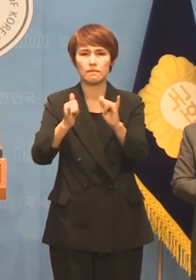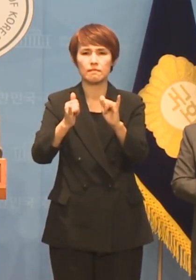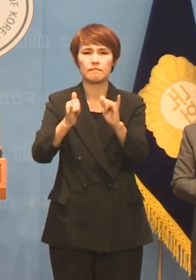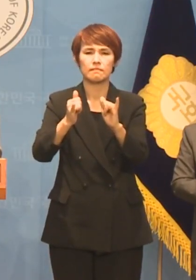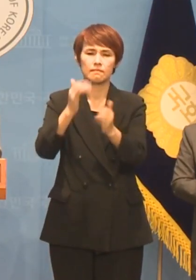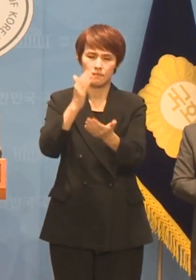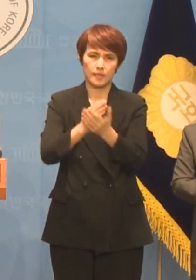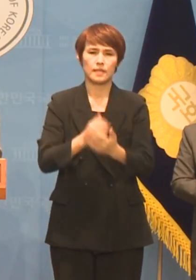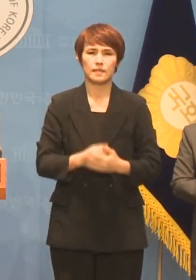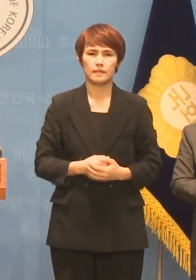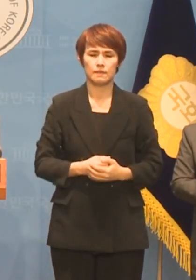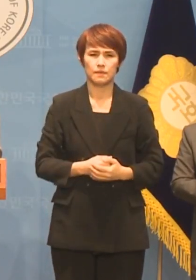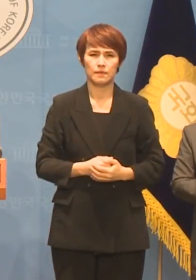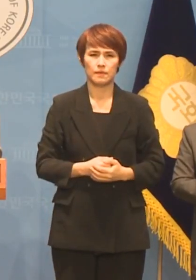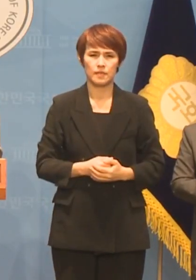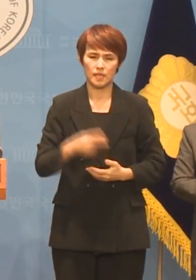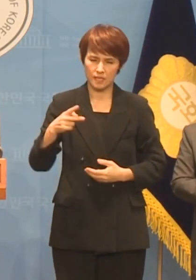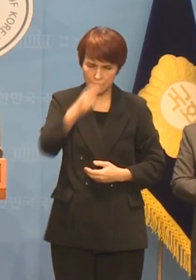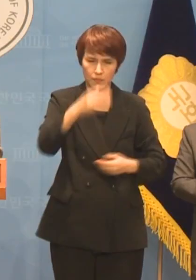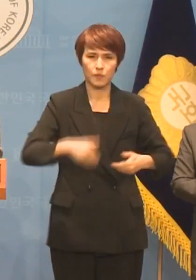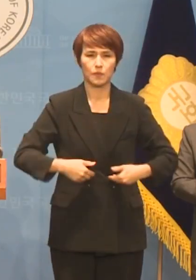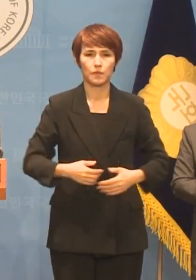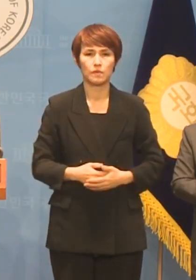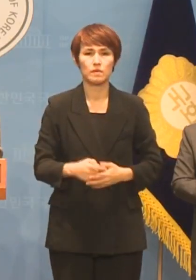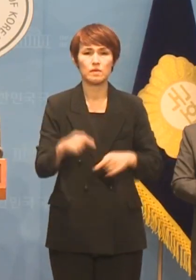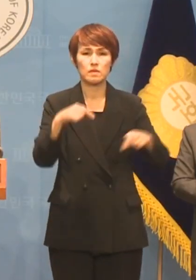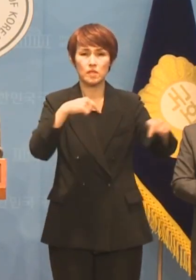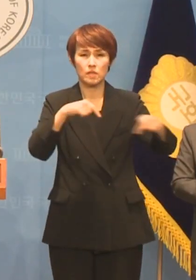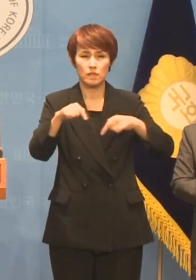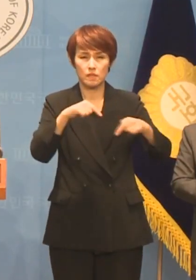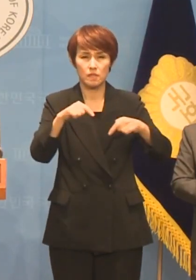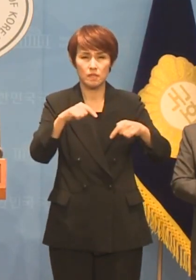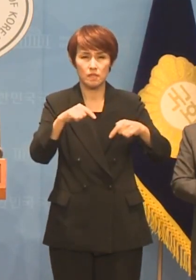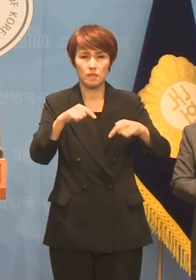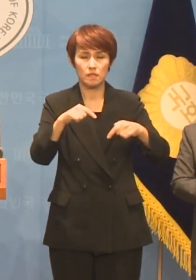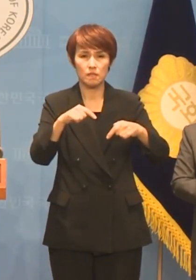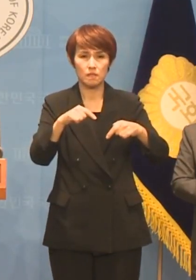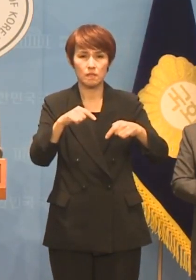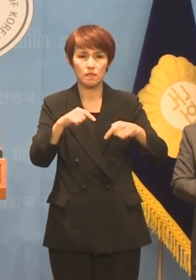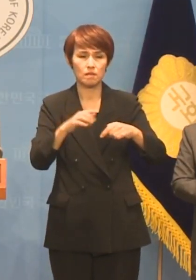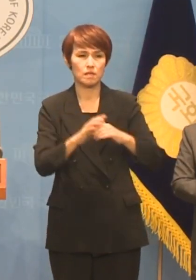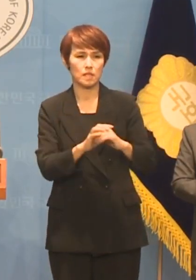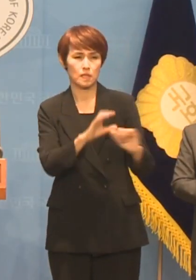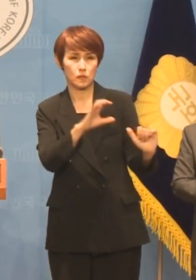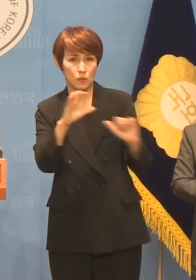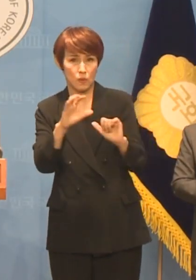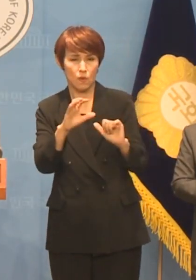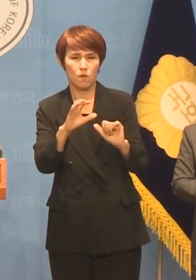공생관계를 끊어야 합니다. 정치적 폭력을 도구로 삼는 극단주의